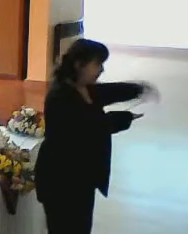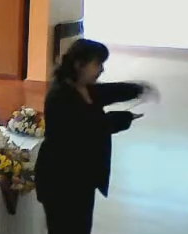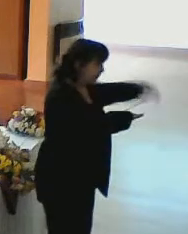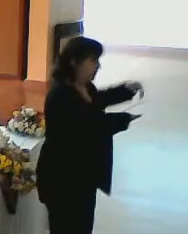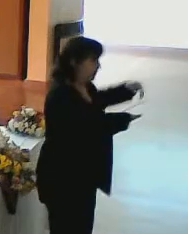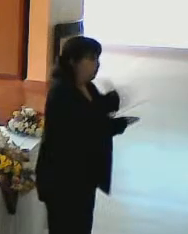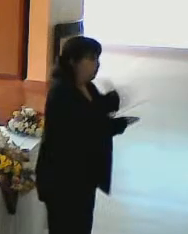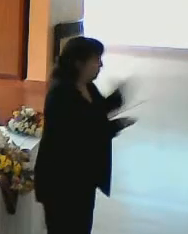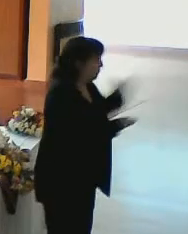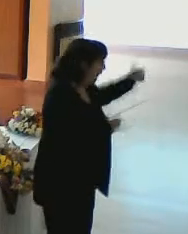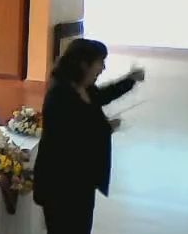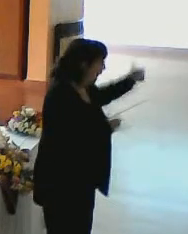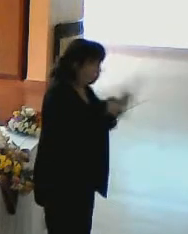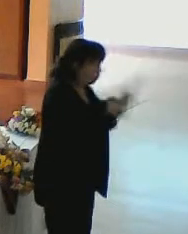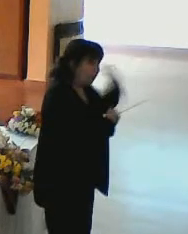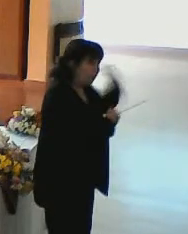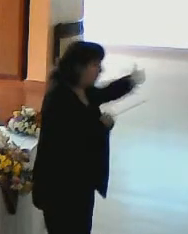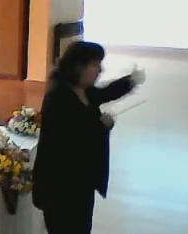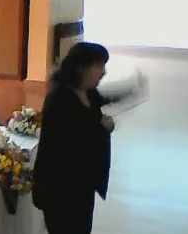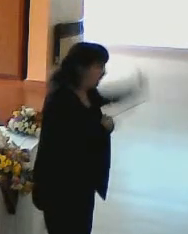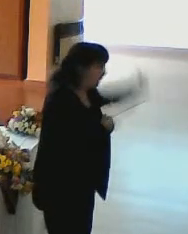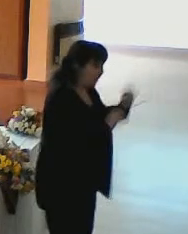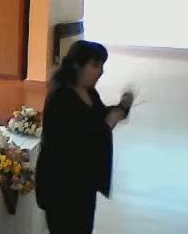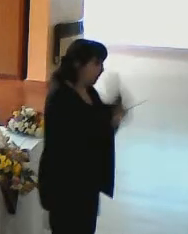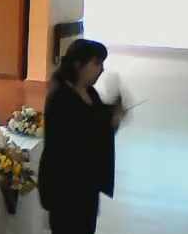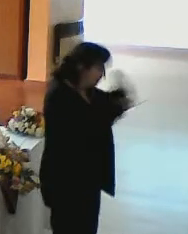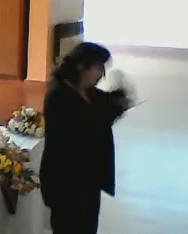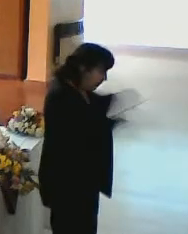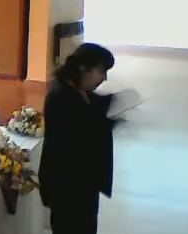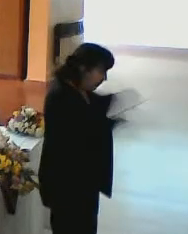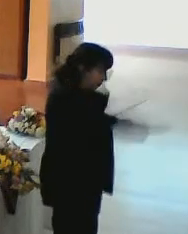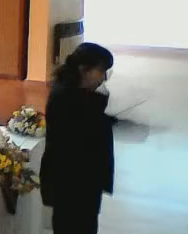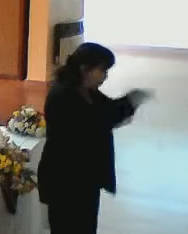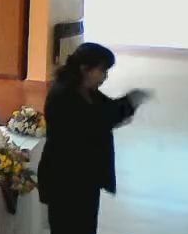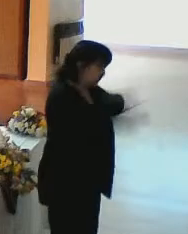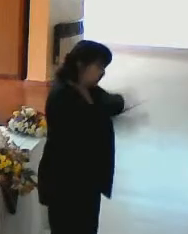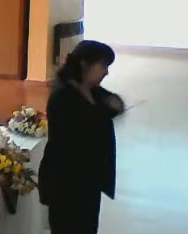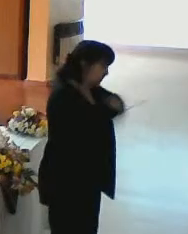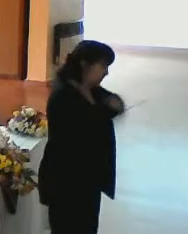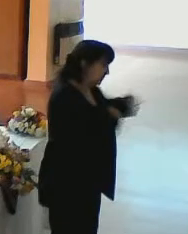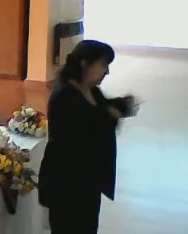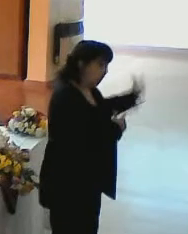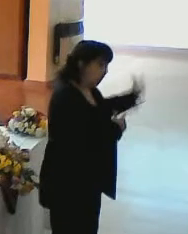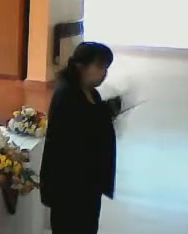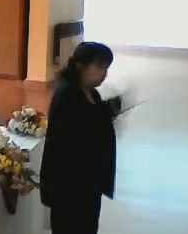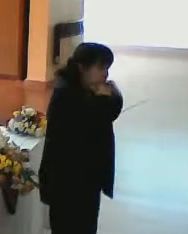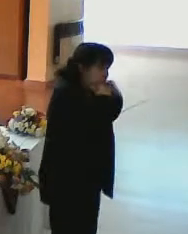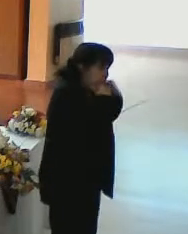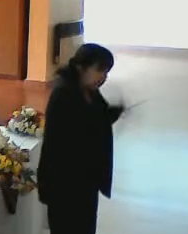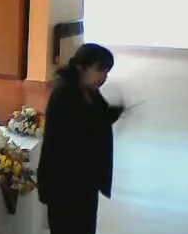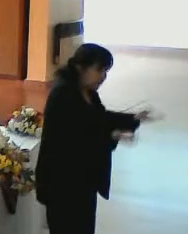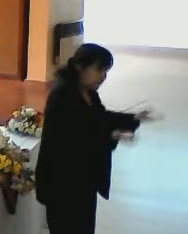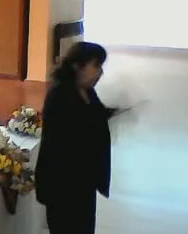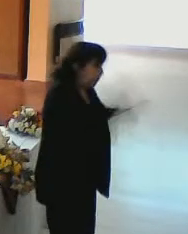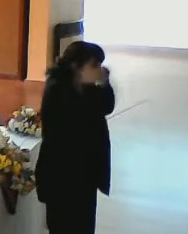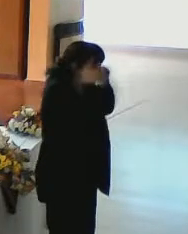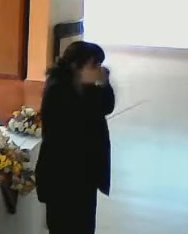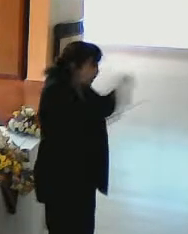conducta del niño, pero el origen está dentro del cerebro de este niño. Es muy importante tener en cuenta que no es una